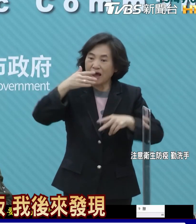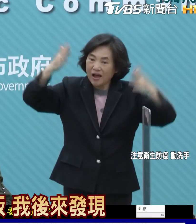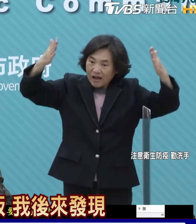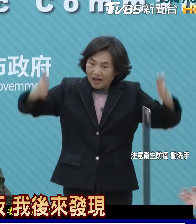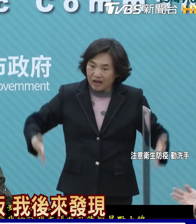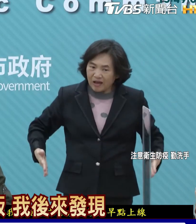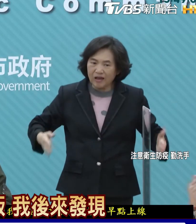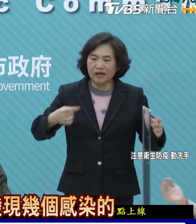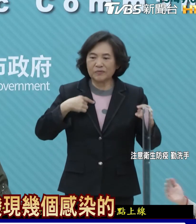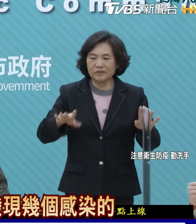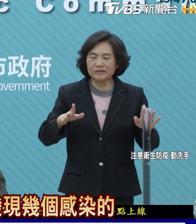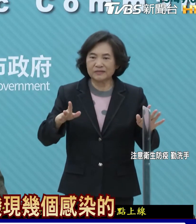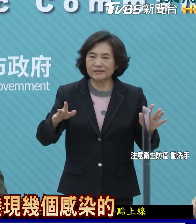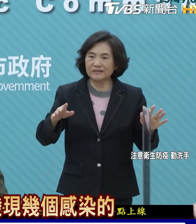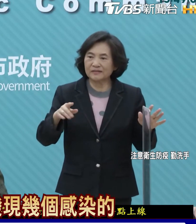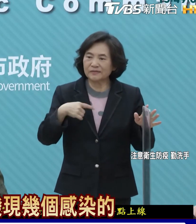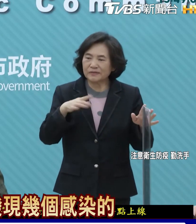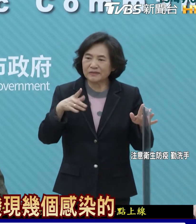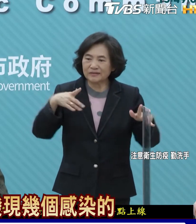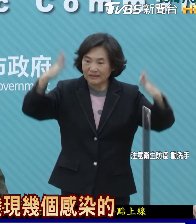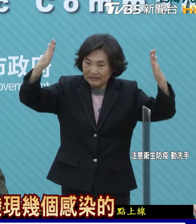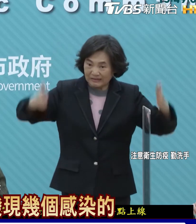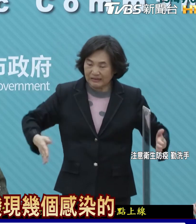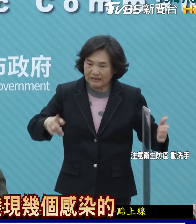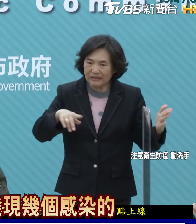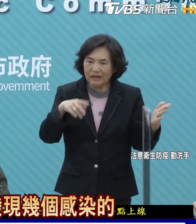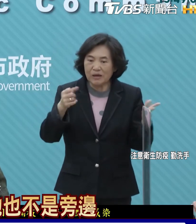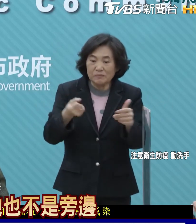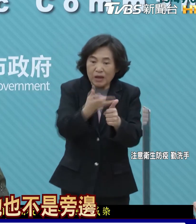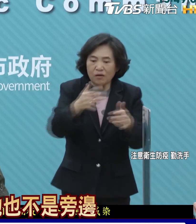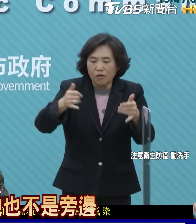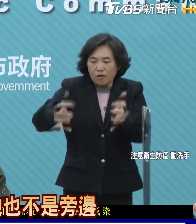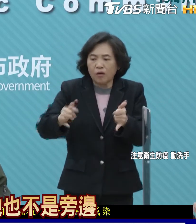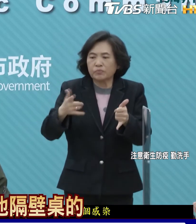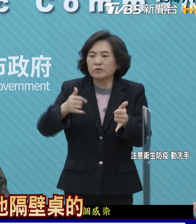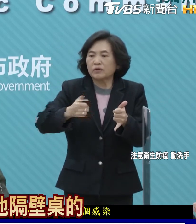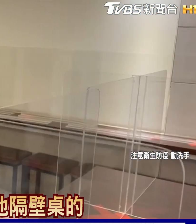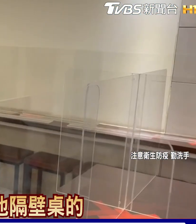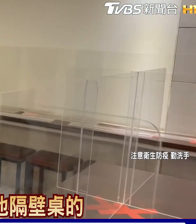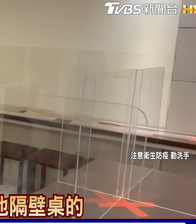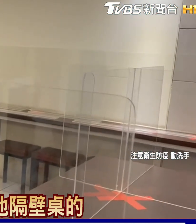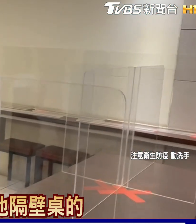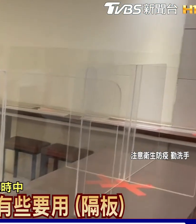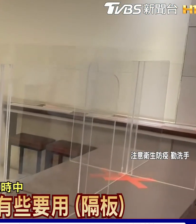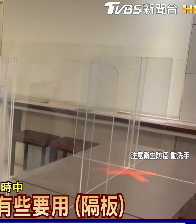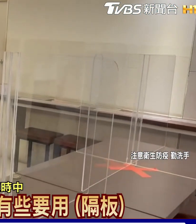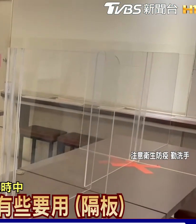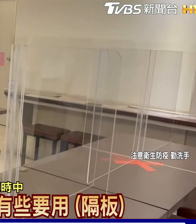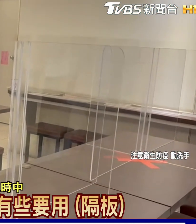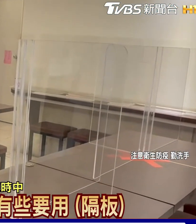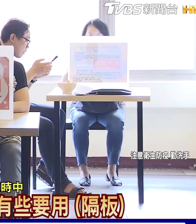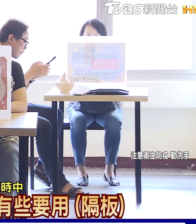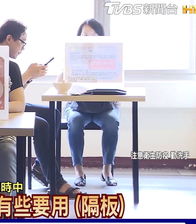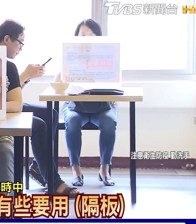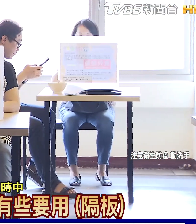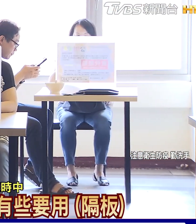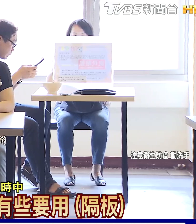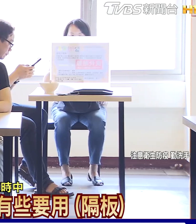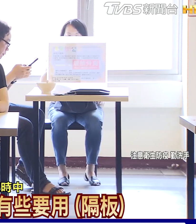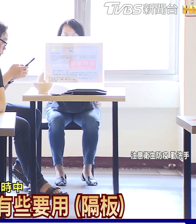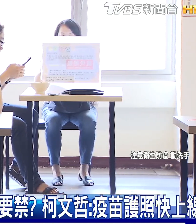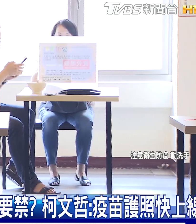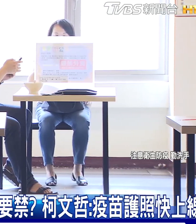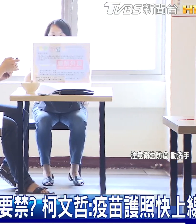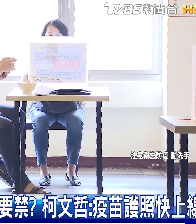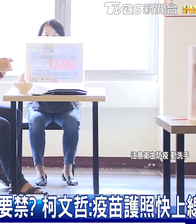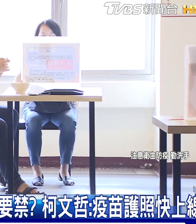现我发现几个那个感染的，他也不是坐在旁边，他隔壁坐的。 柯文哲觉得，倒不如让疫苗护照速速